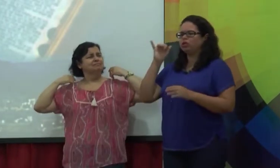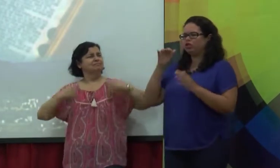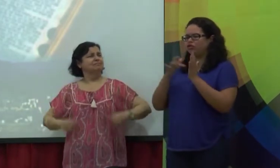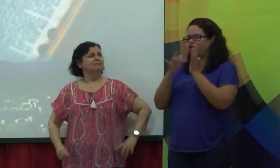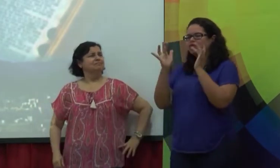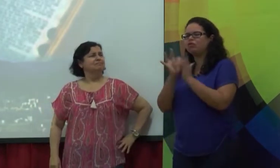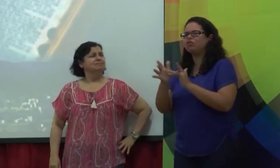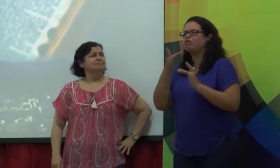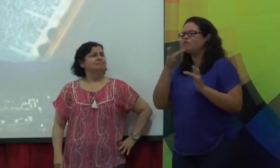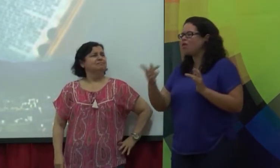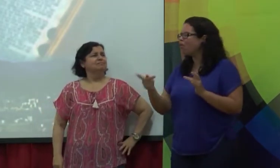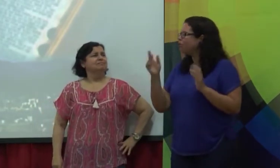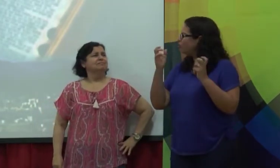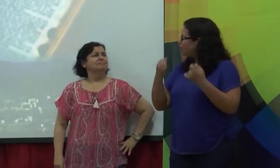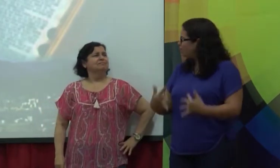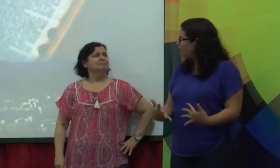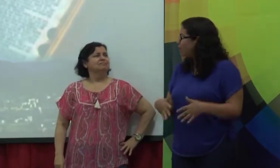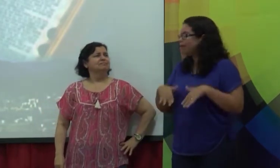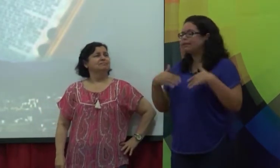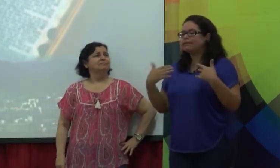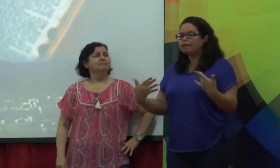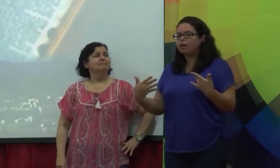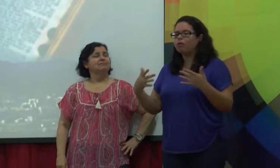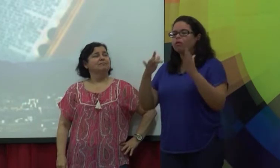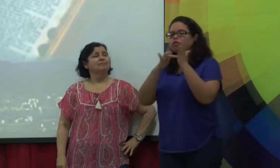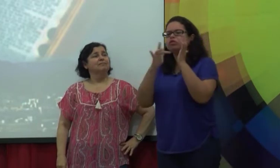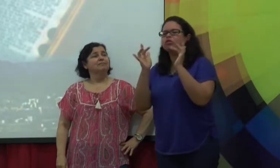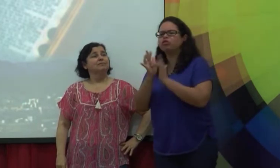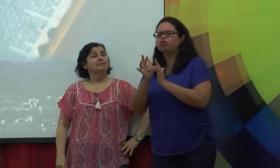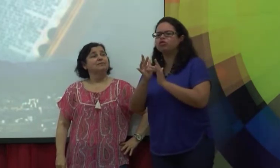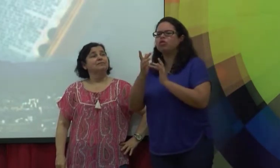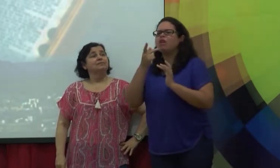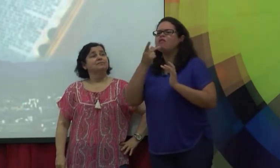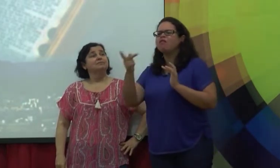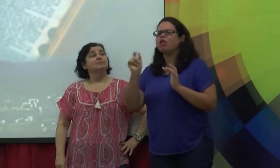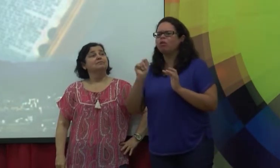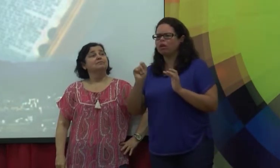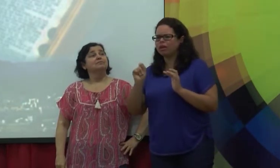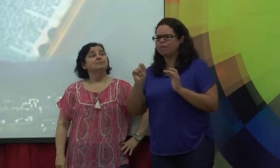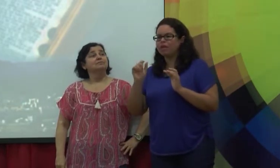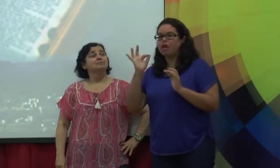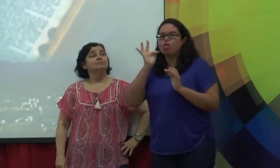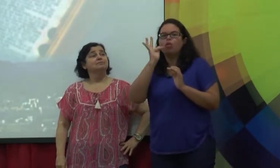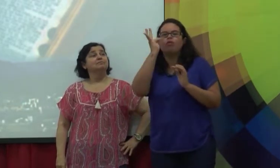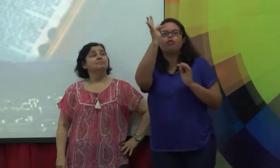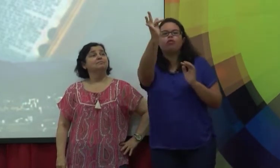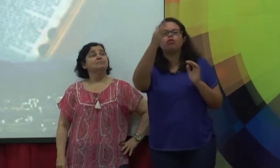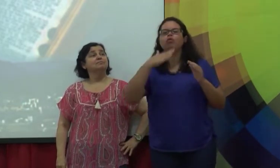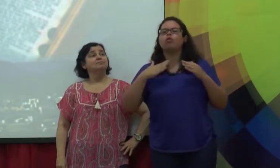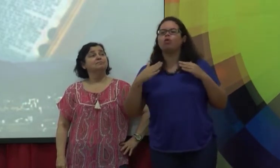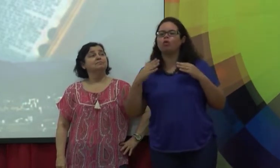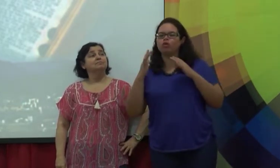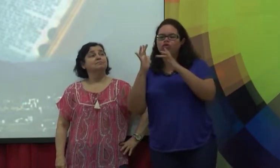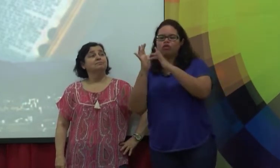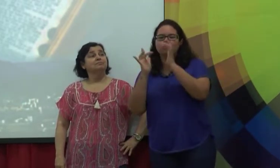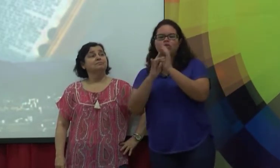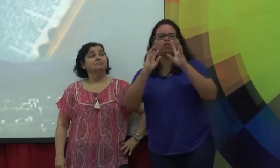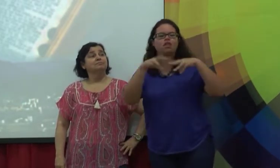de forma clara, né? Então Jesus, ele precisava explicar as coisas de uma outra